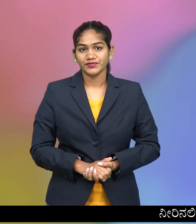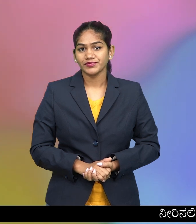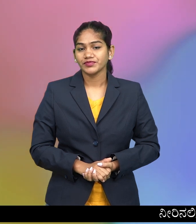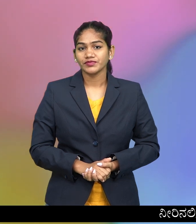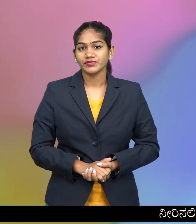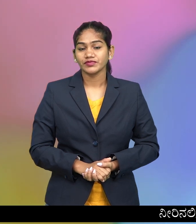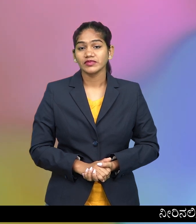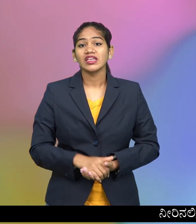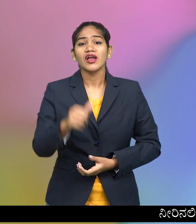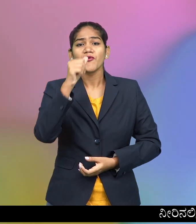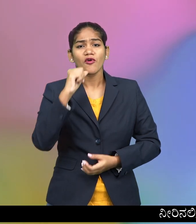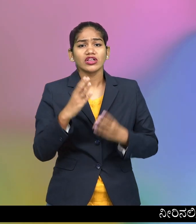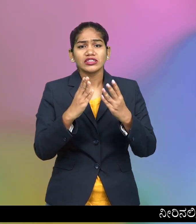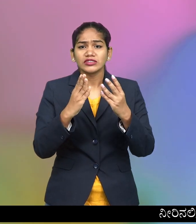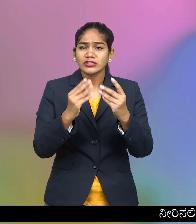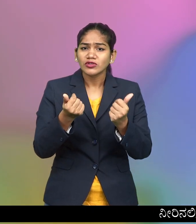ನೀರಿನಲ್ಲಿ ಕರಗುವ ಜೀವಸತ್ವಗಳು,